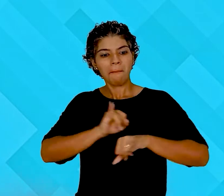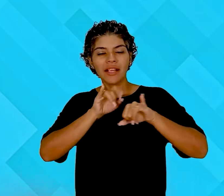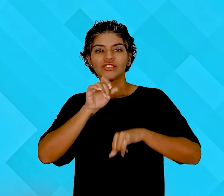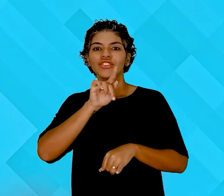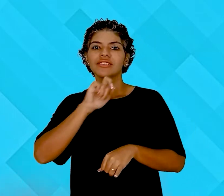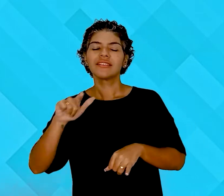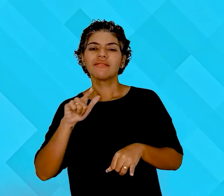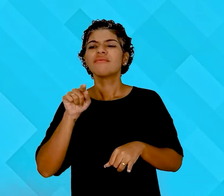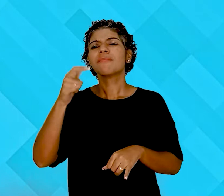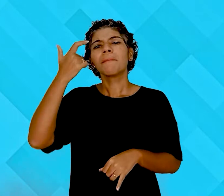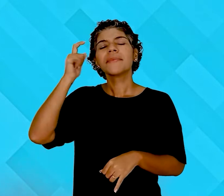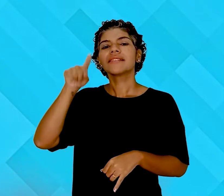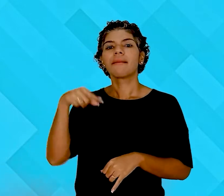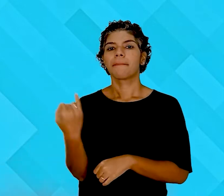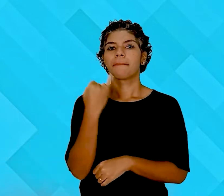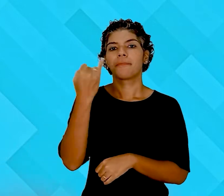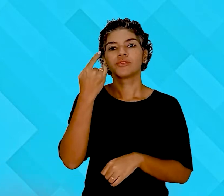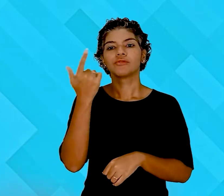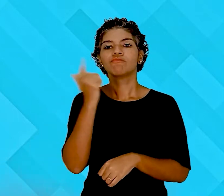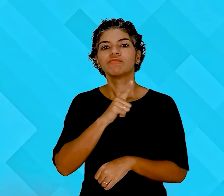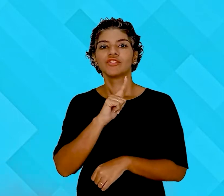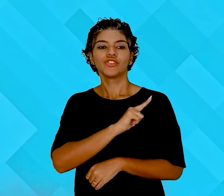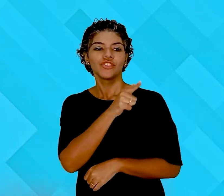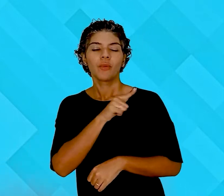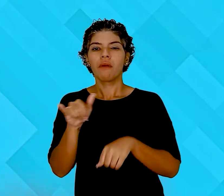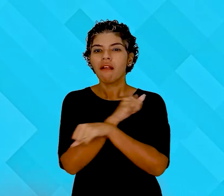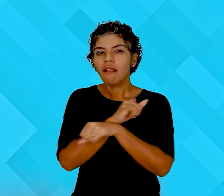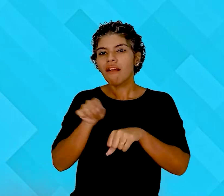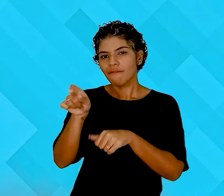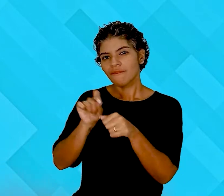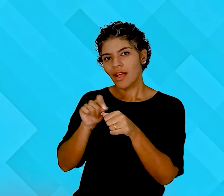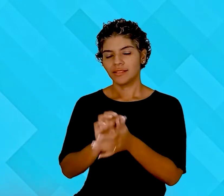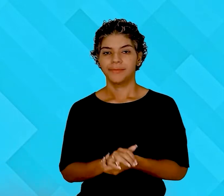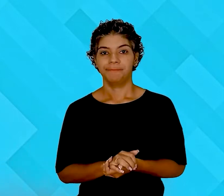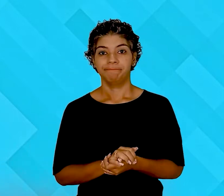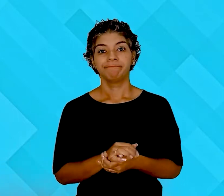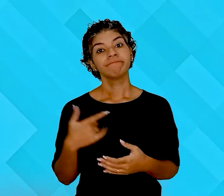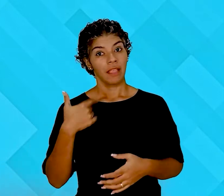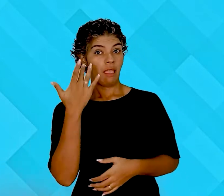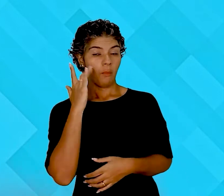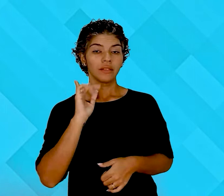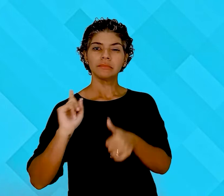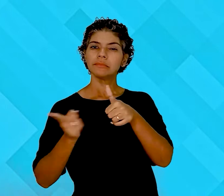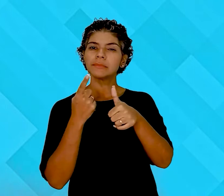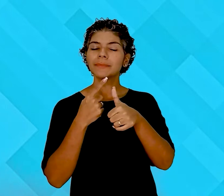no trabalho de gestão estratégica que você desenvolve? Olha, eu acho que o primeiro ponto para a gente